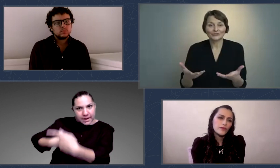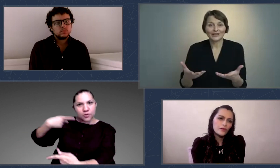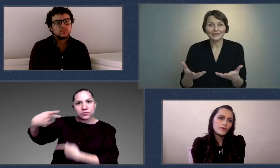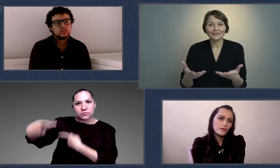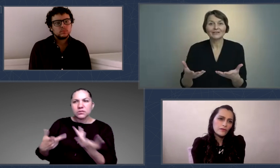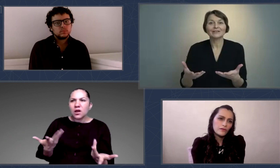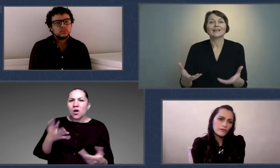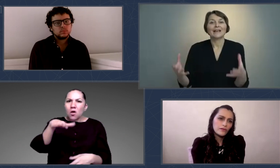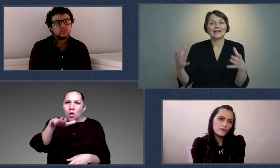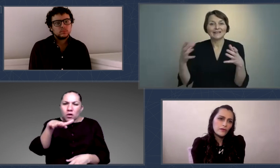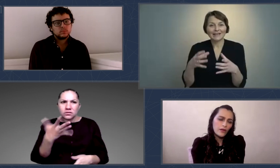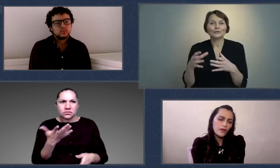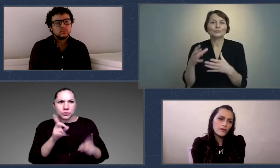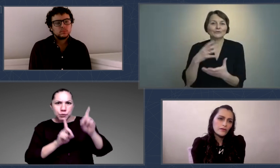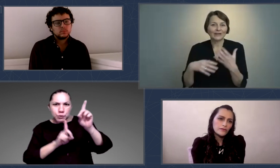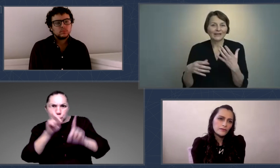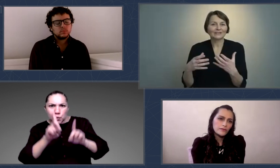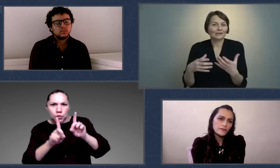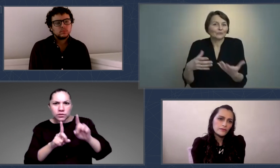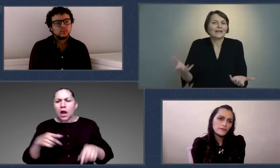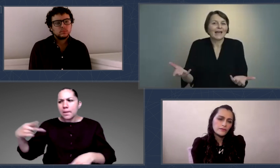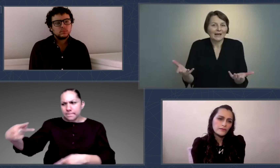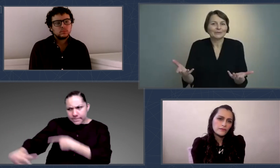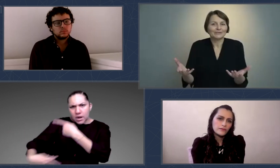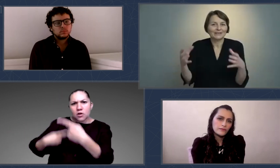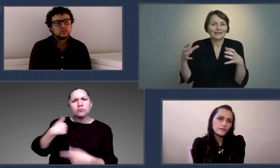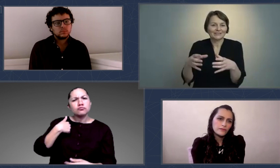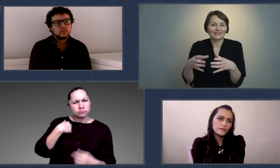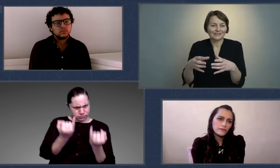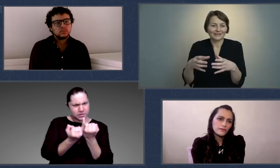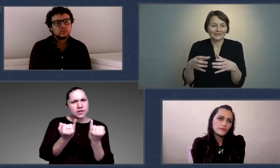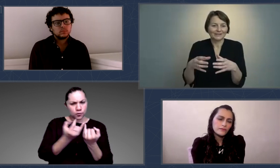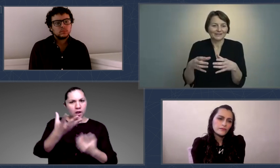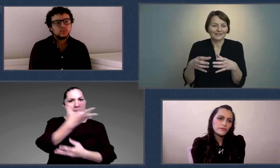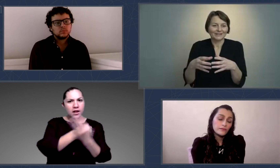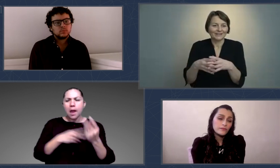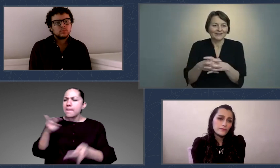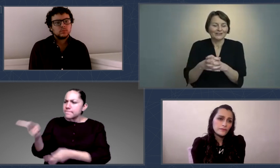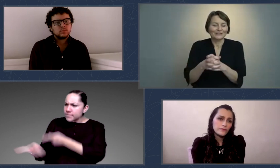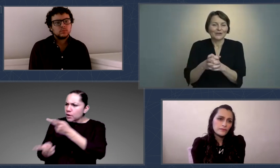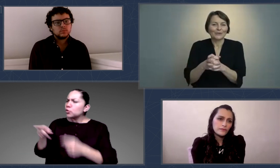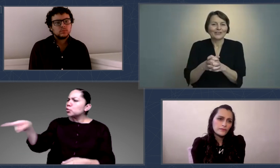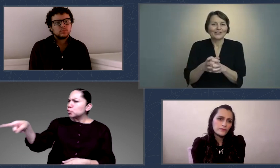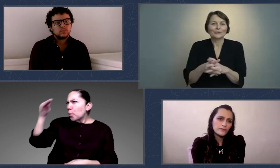esto, cómo se hace aquello. Yo también les hago preguntas a ellos, porque de esta manera